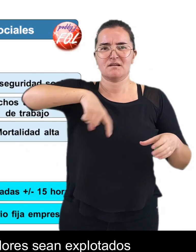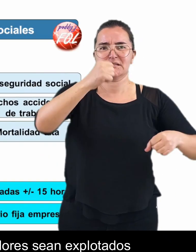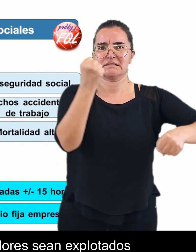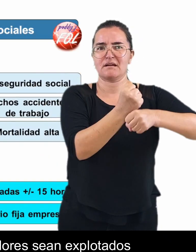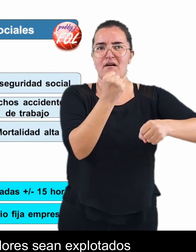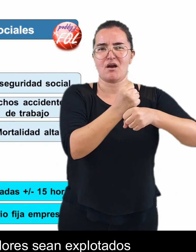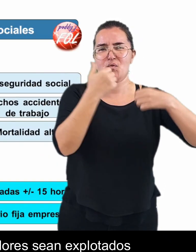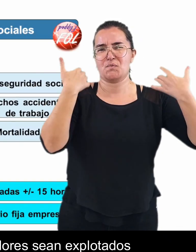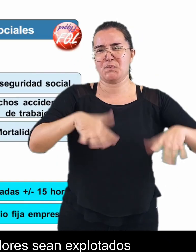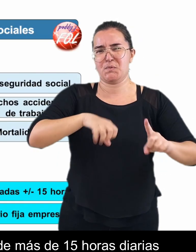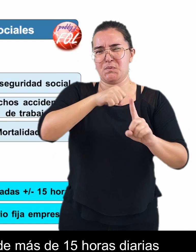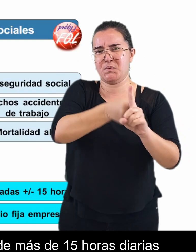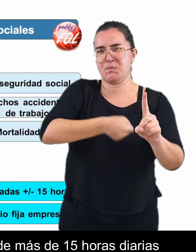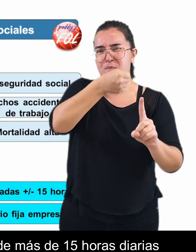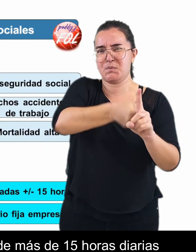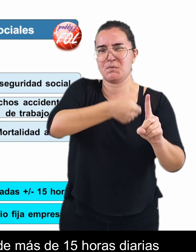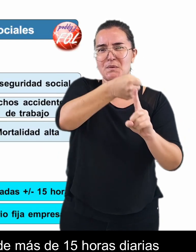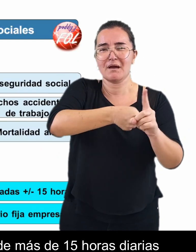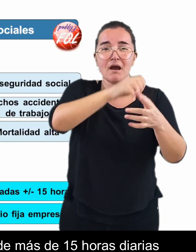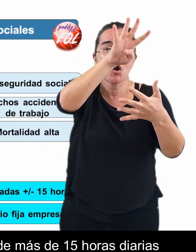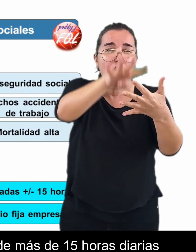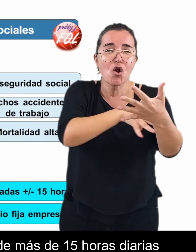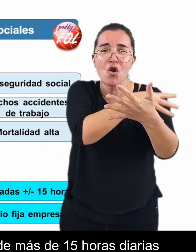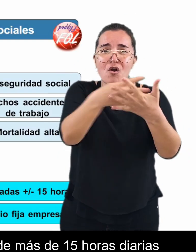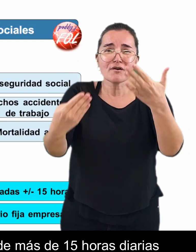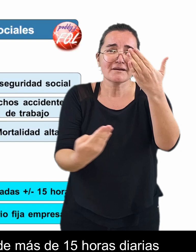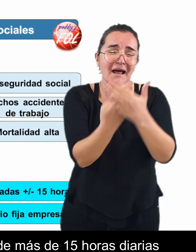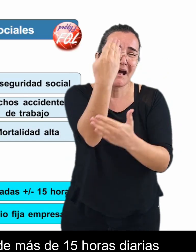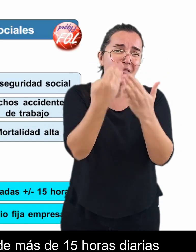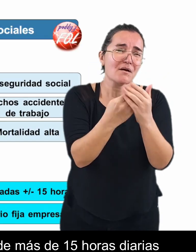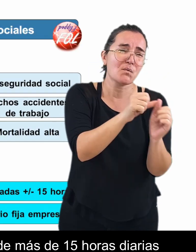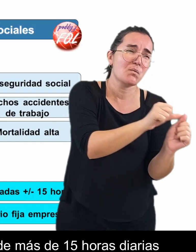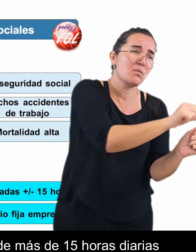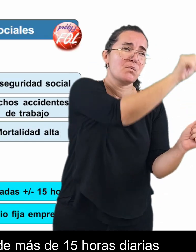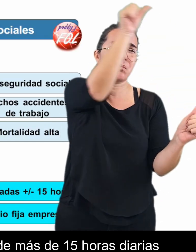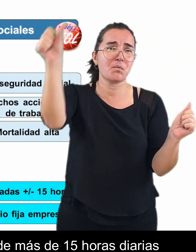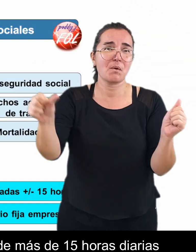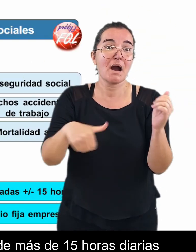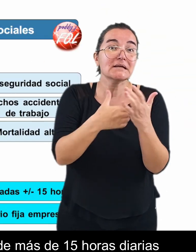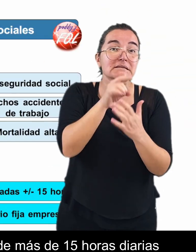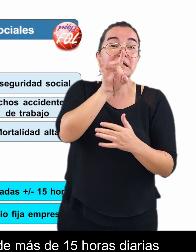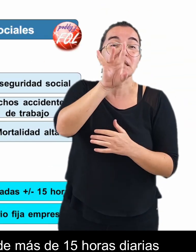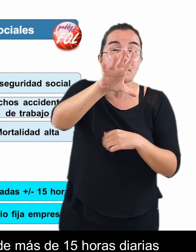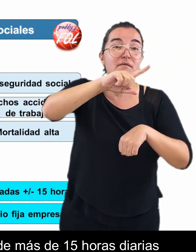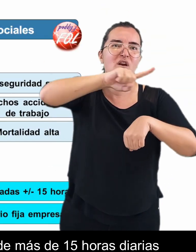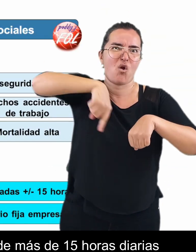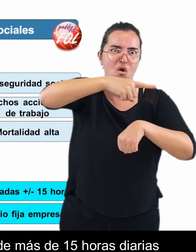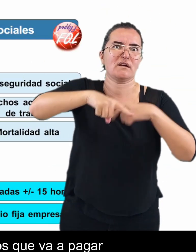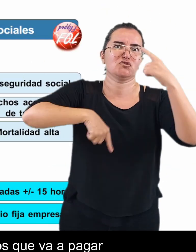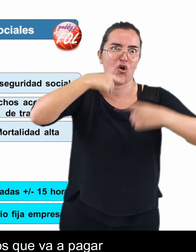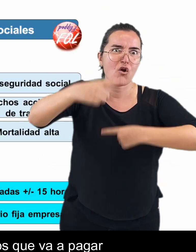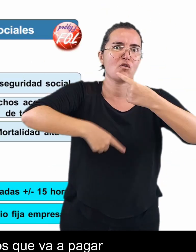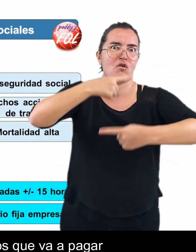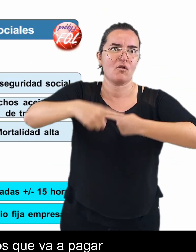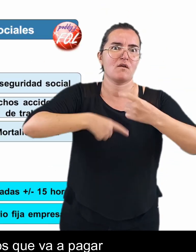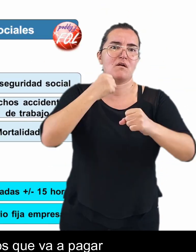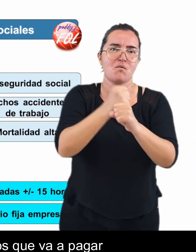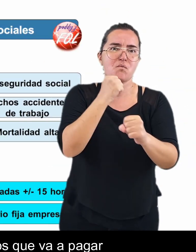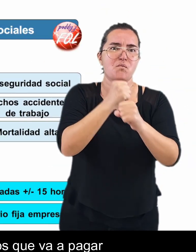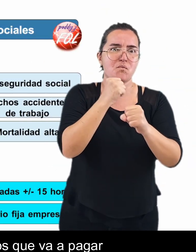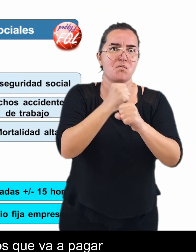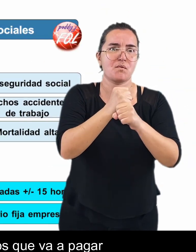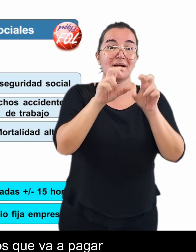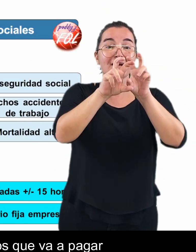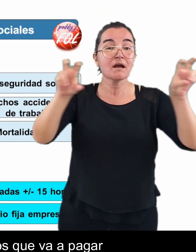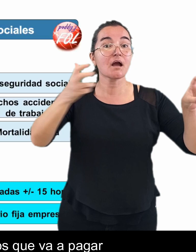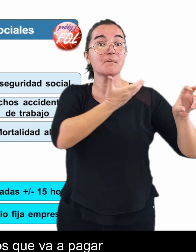trabajadores sean explotados, encontrando jornadas en muchos casos de más de 15 horas diarias y